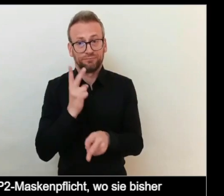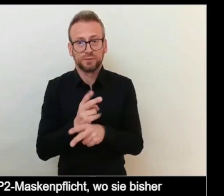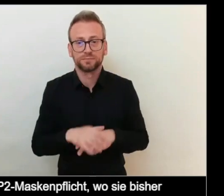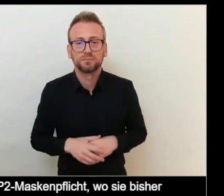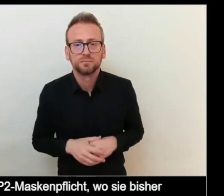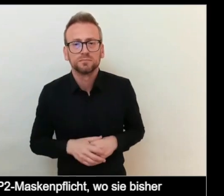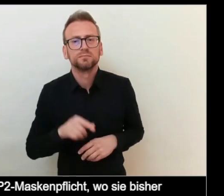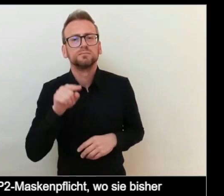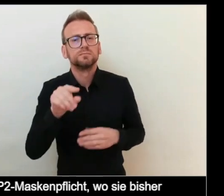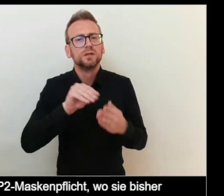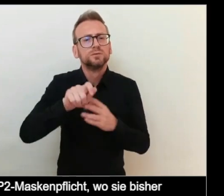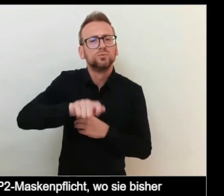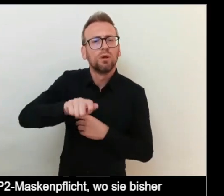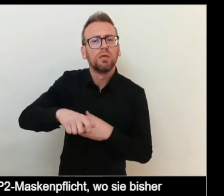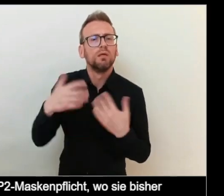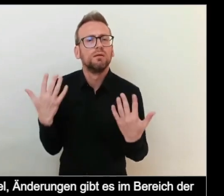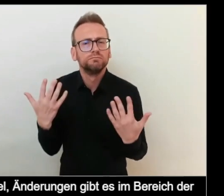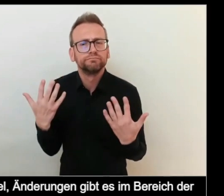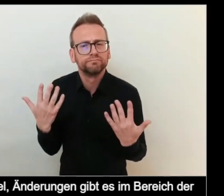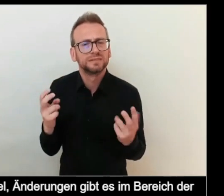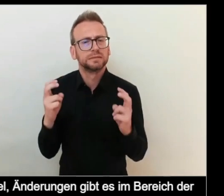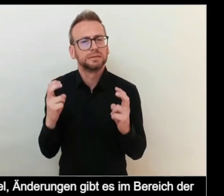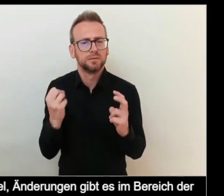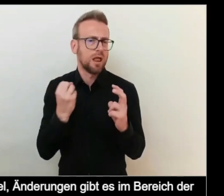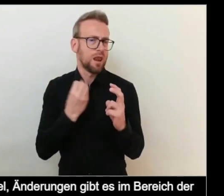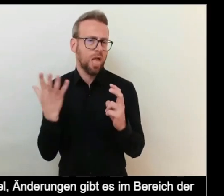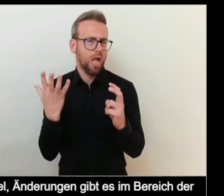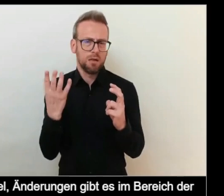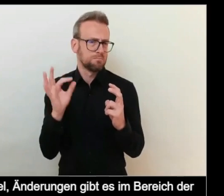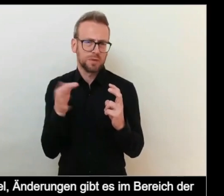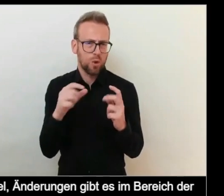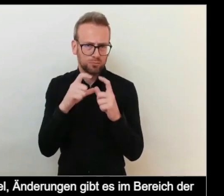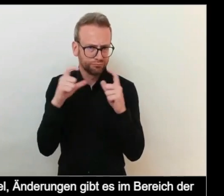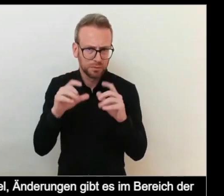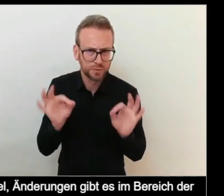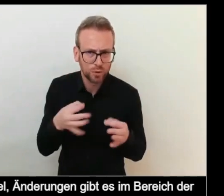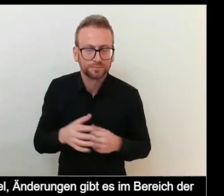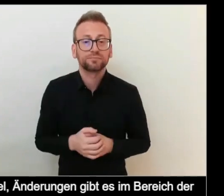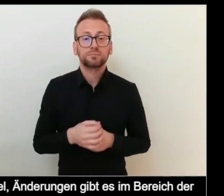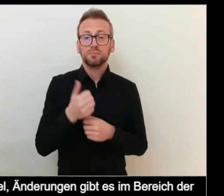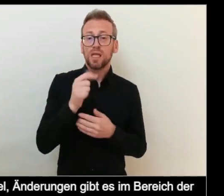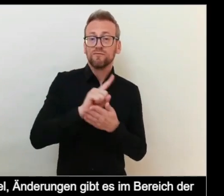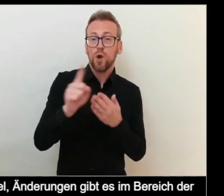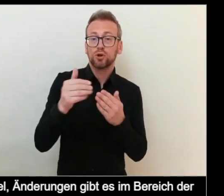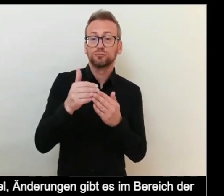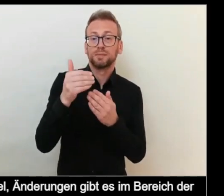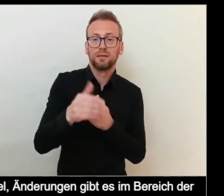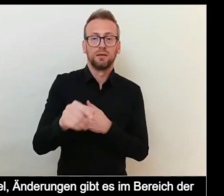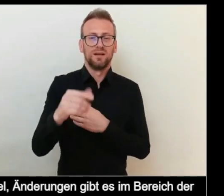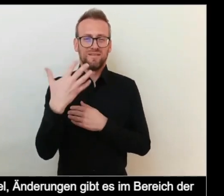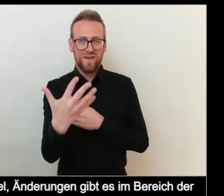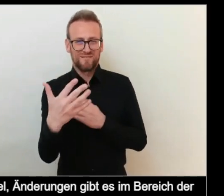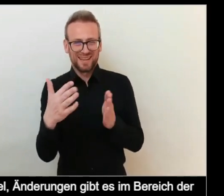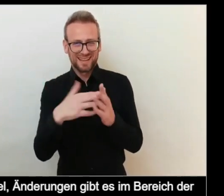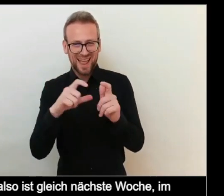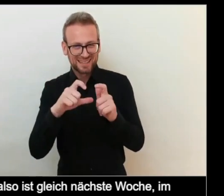Beispiel Gastronomie 3G bleibt bestehen, Hochschule und Bildung bleibt bestehen, so wie es jetzt ist. Es wird nichts geändert, es bleibt einfach so, wie es ist, was die